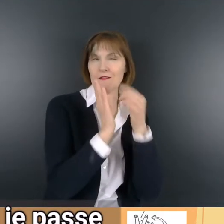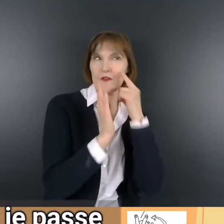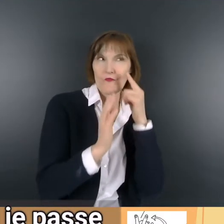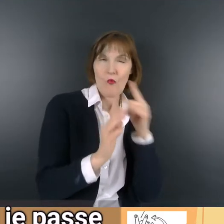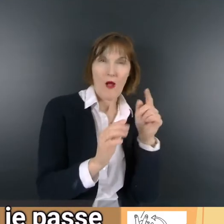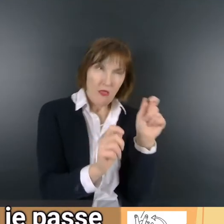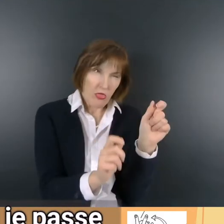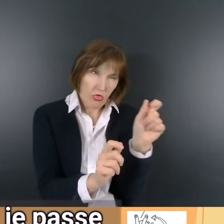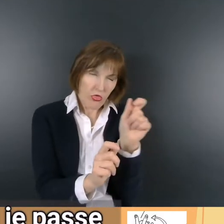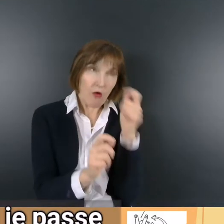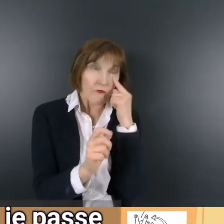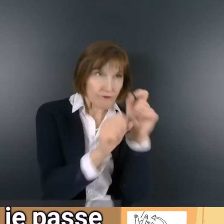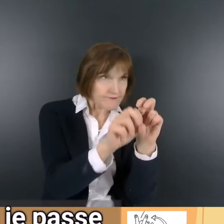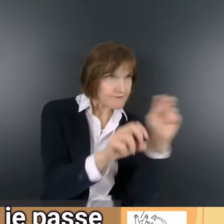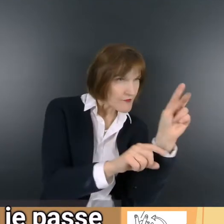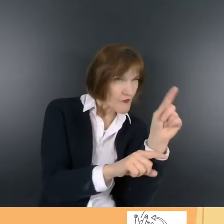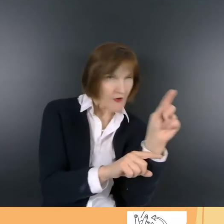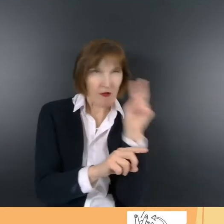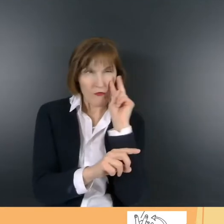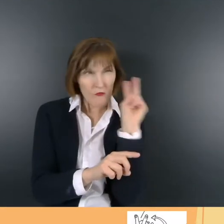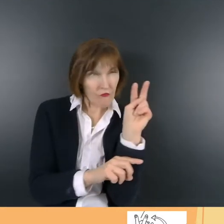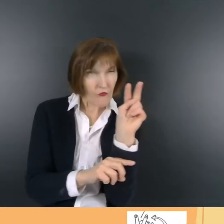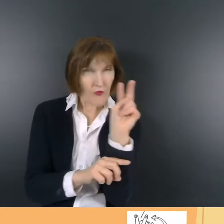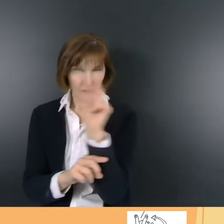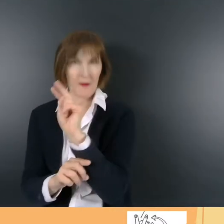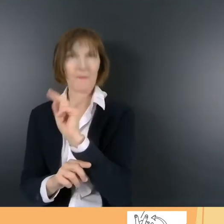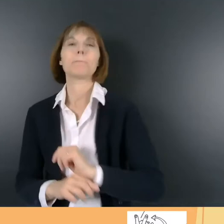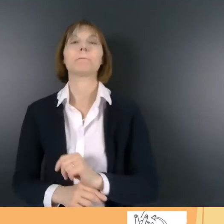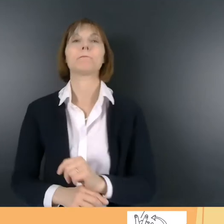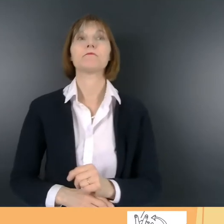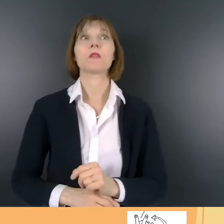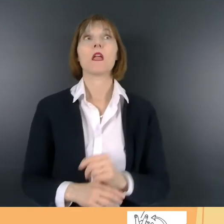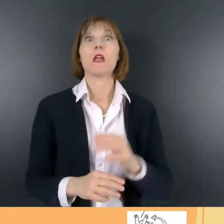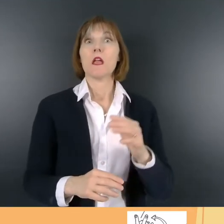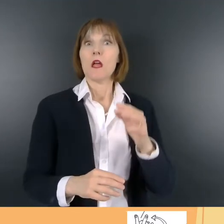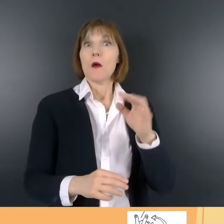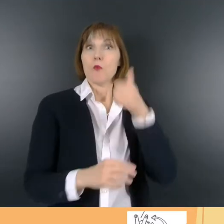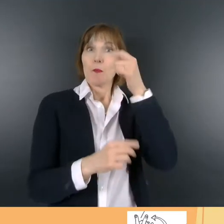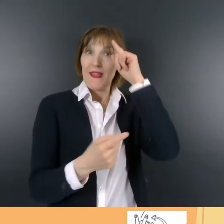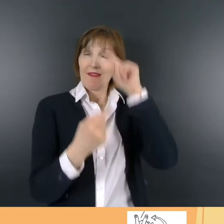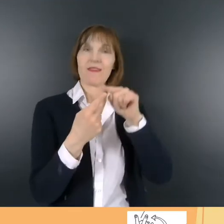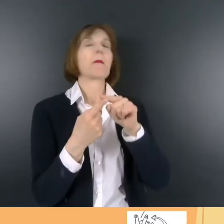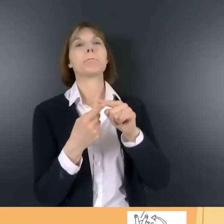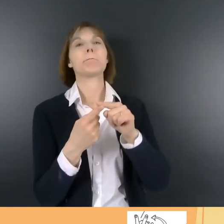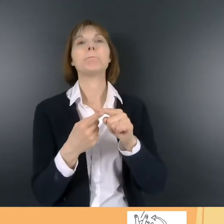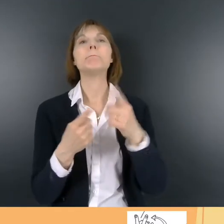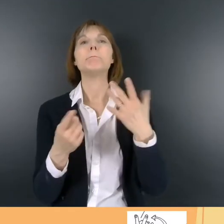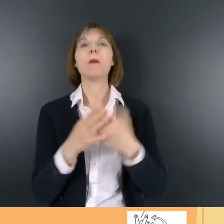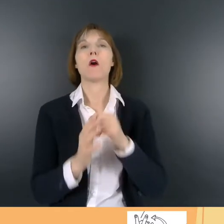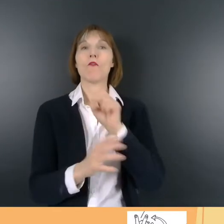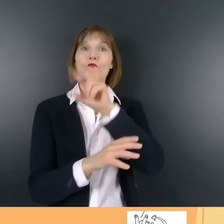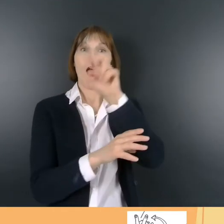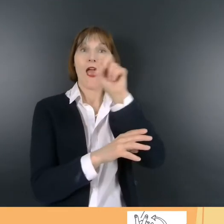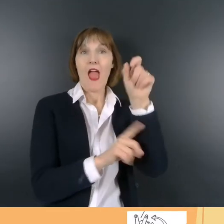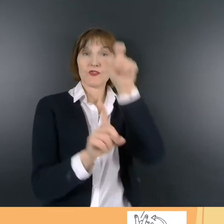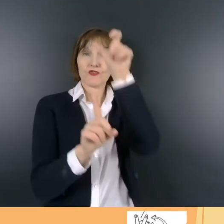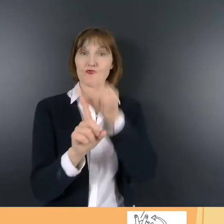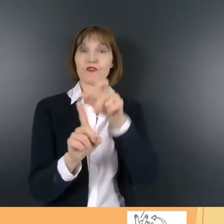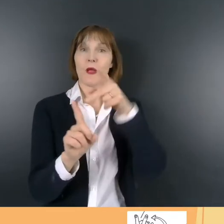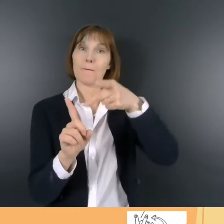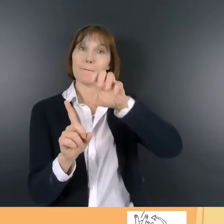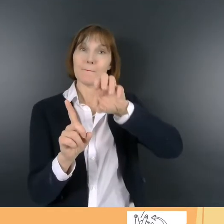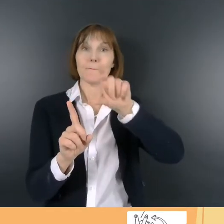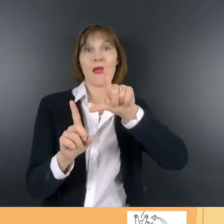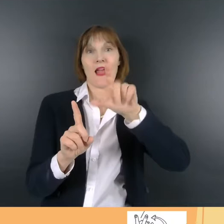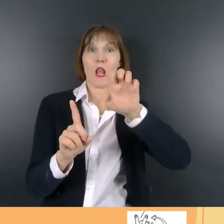quand je passe la souris dessus, adhésion, adhésion, adhésion, etc. Donc, le premier thème, « Le voyage du pèlerin », là, c'est carrément, non pas de